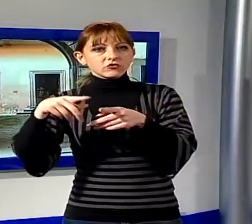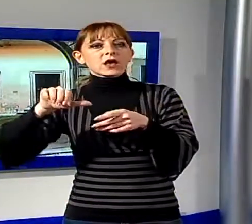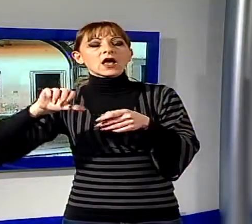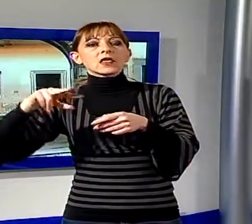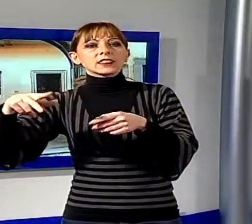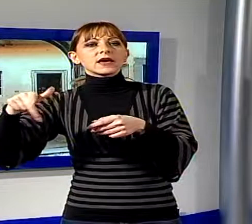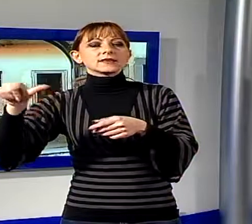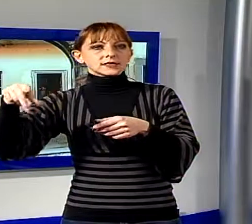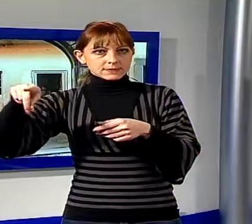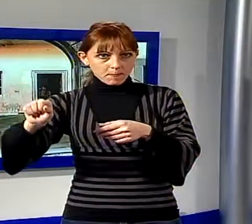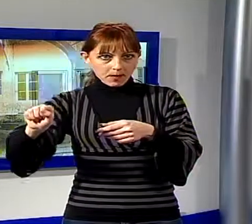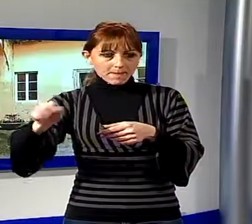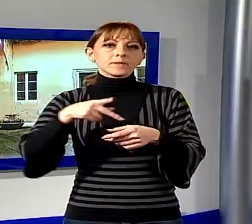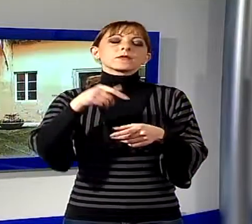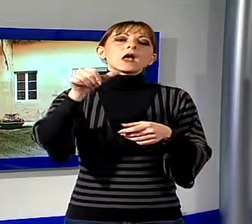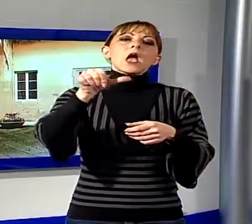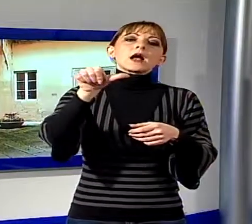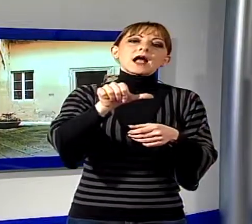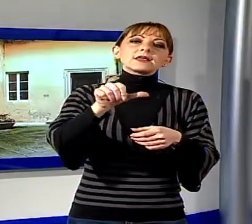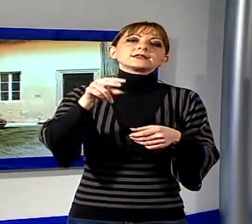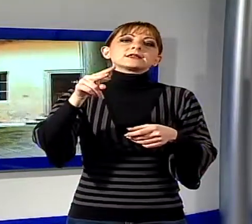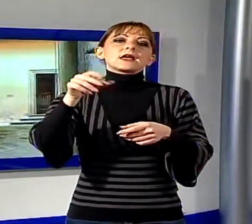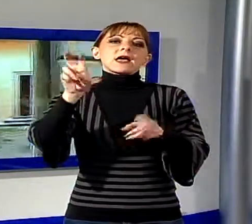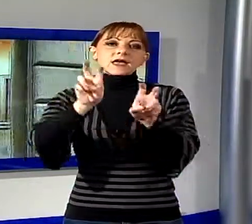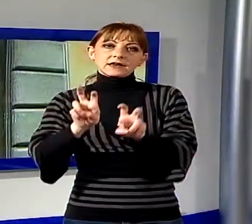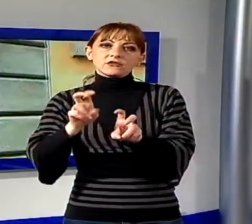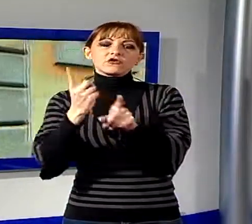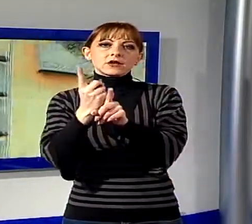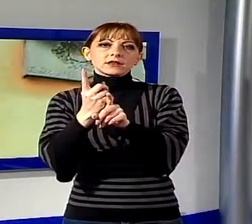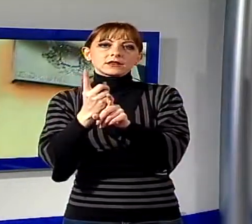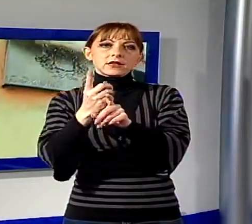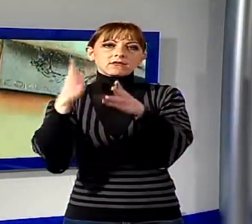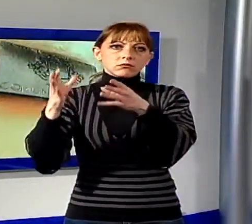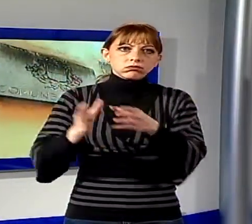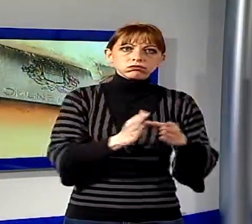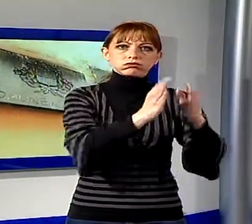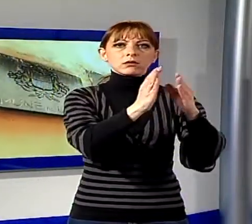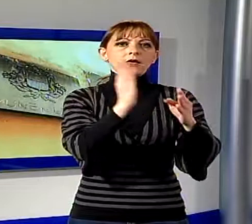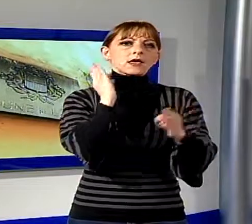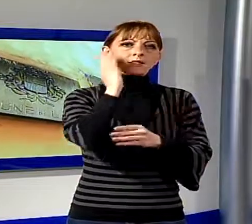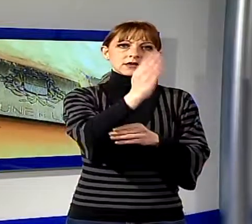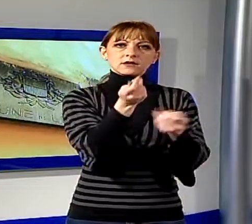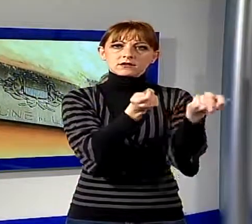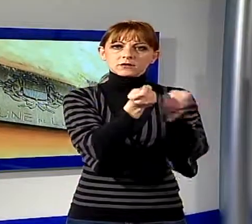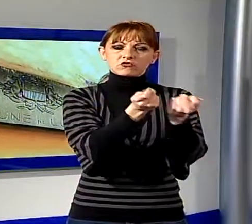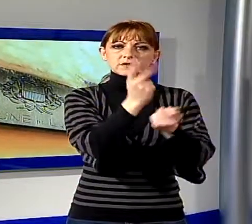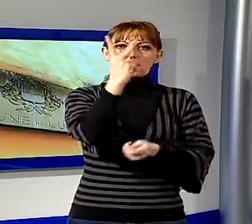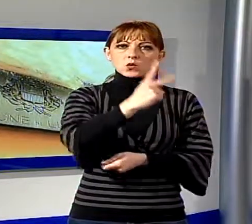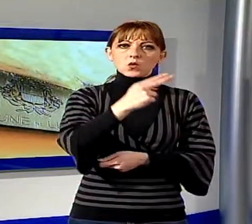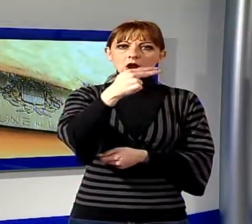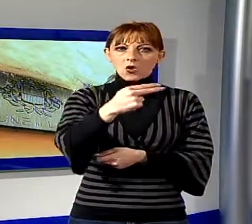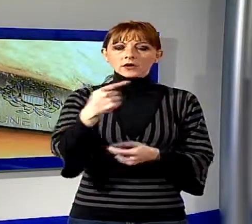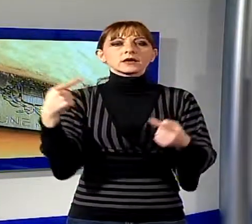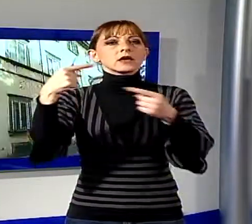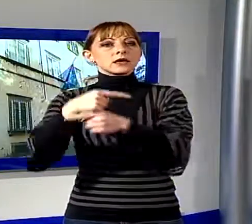diretta dipendenza di Lucca Holding, mentre GESAM Spa dovrebbe occuparsi solo della distribuzione del gas. Un riassetto